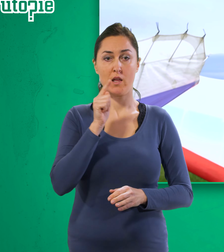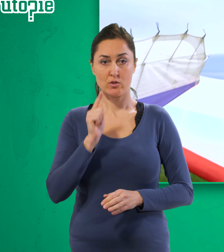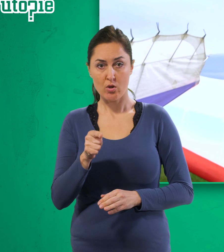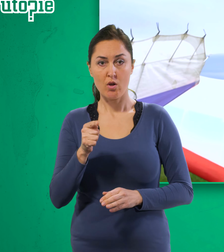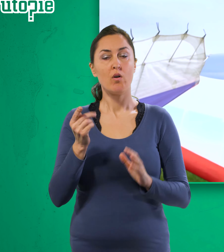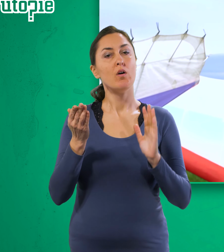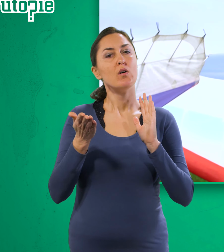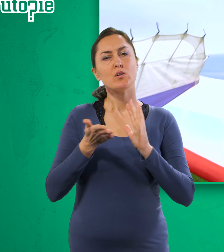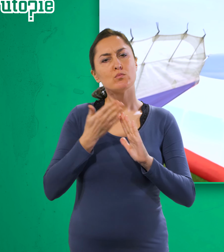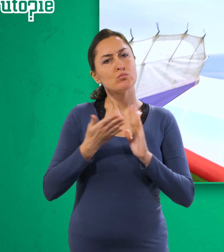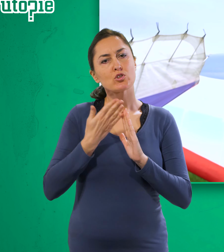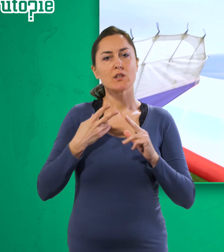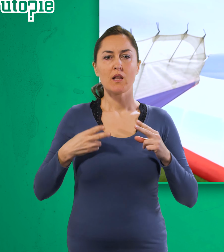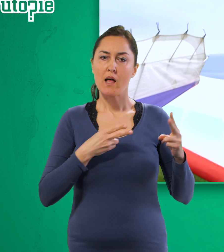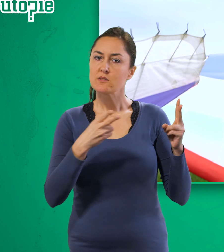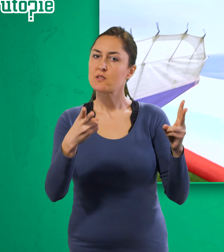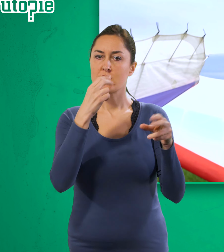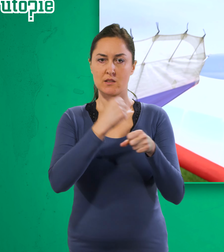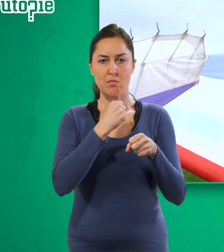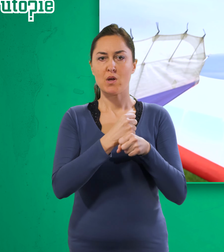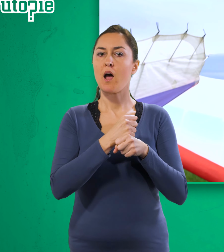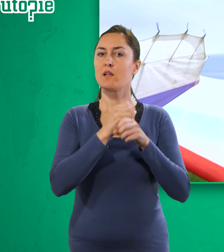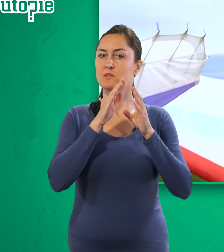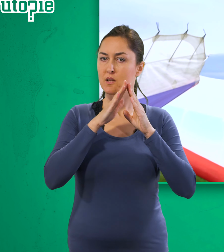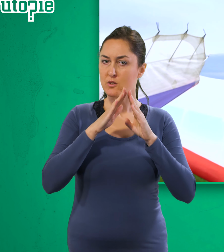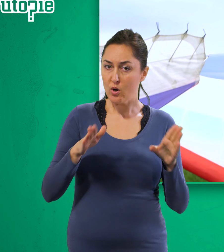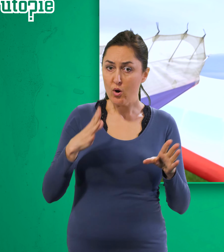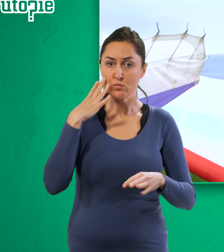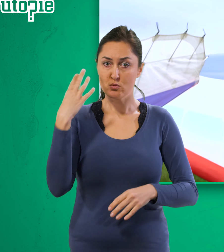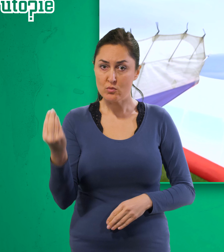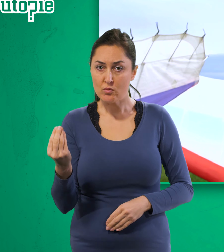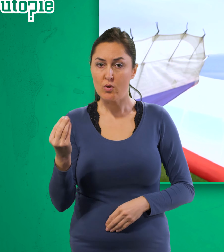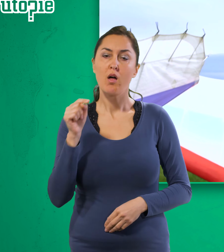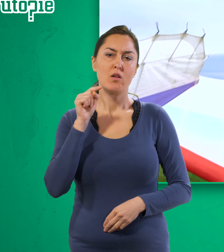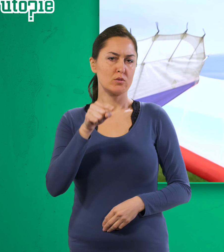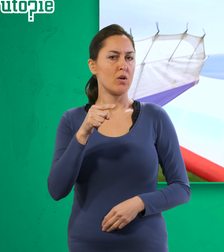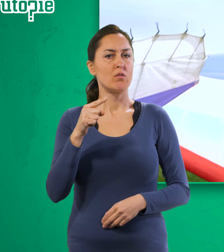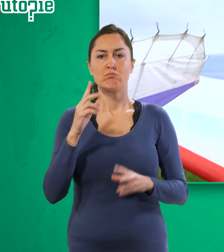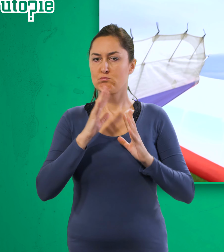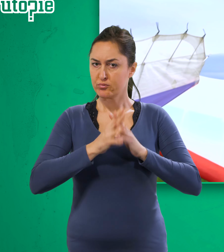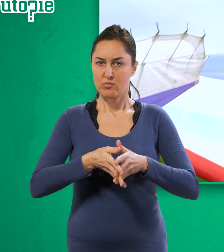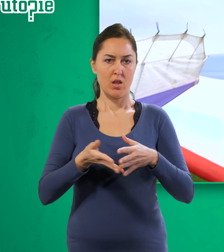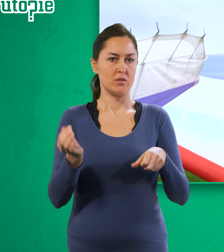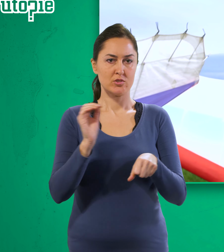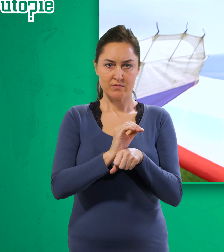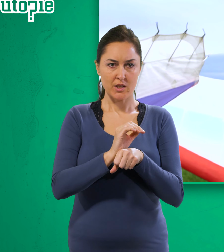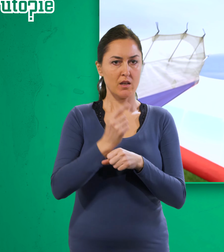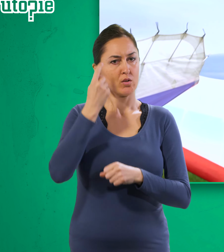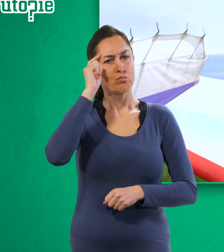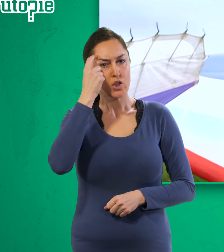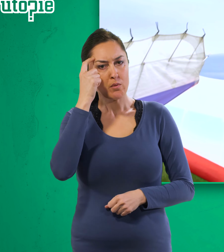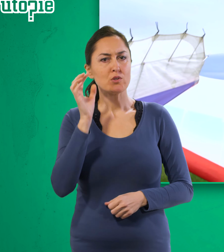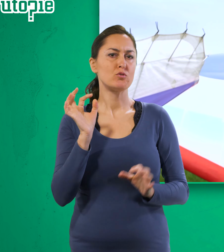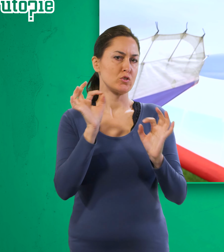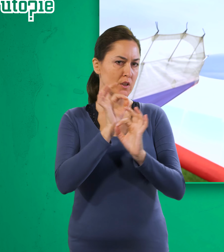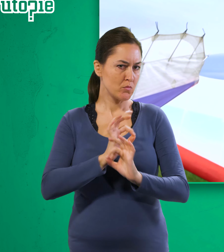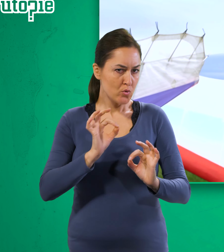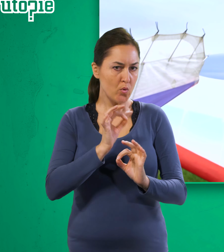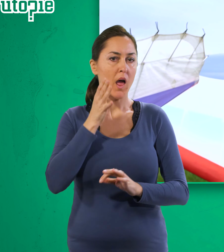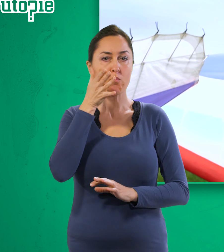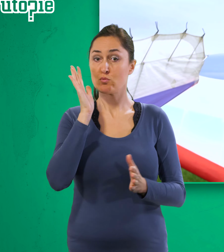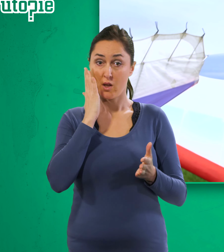opravdu víra, nebo je to spíš zkušenost, takže většinou se to nestane. A takže je spousta možností, jak si tu víru vysvětlovat